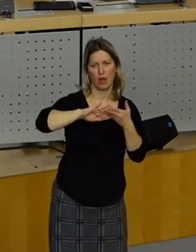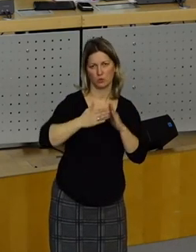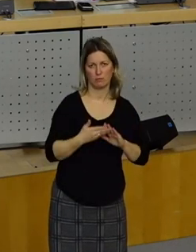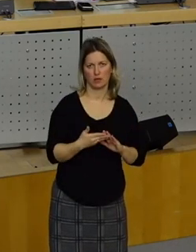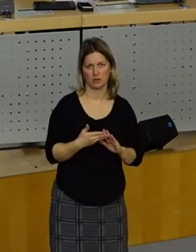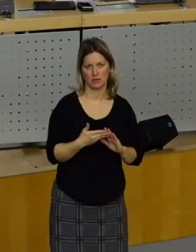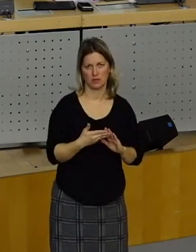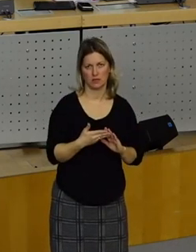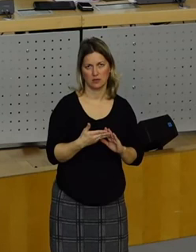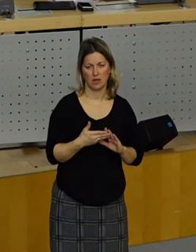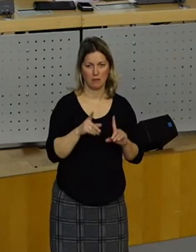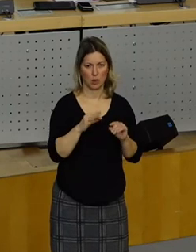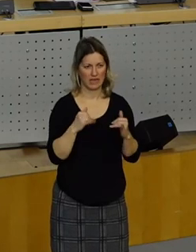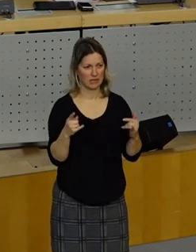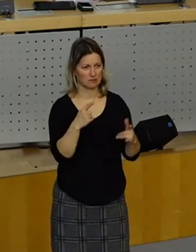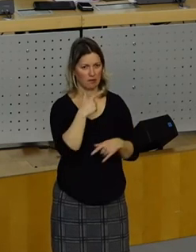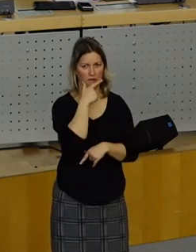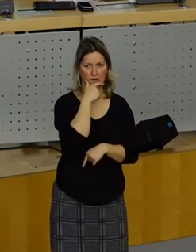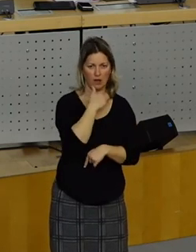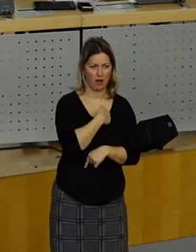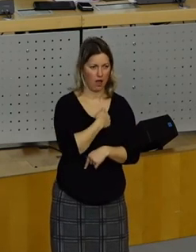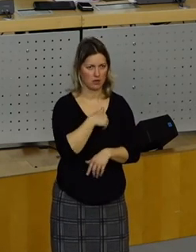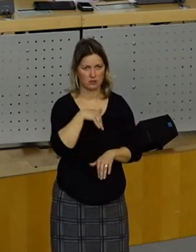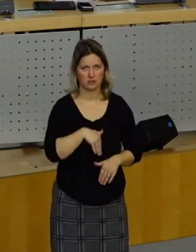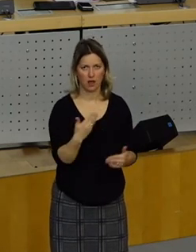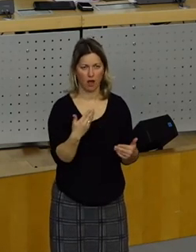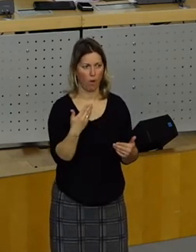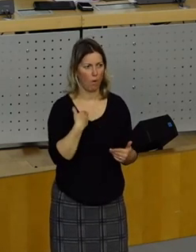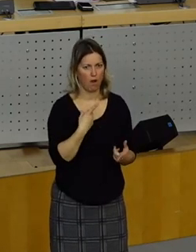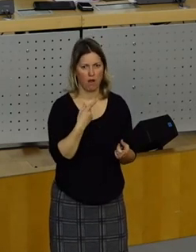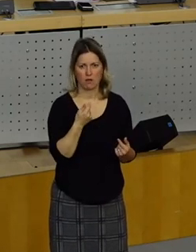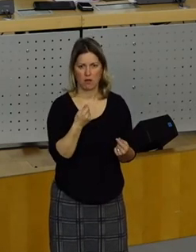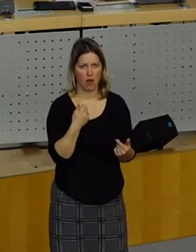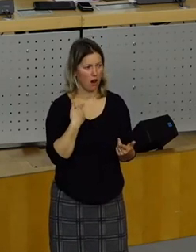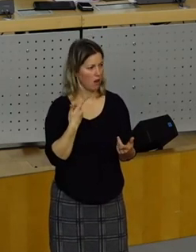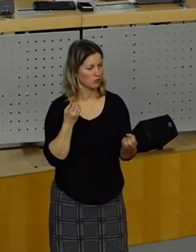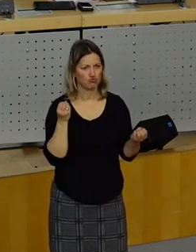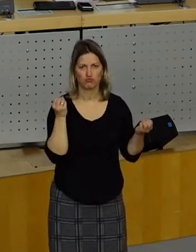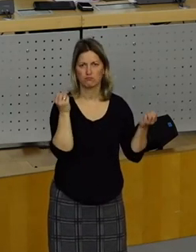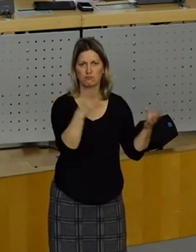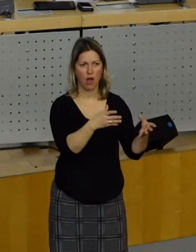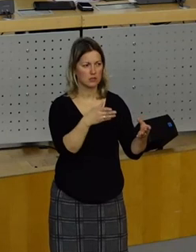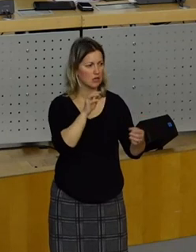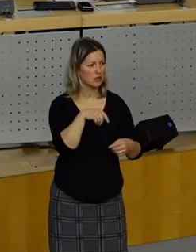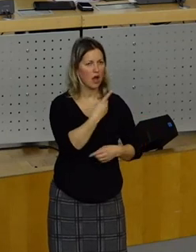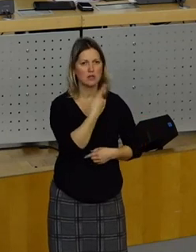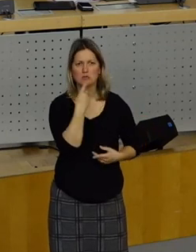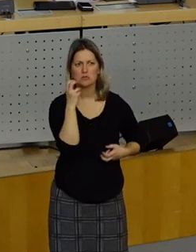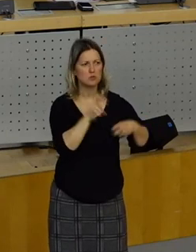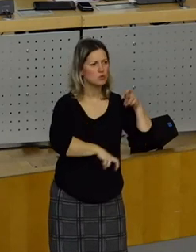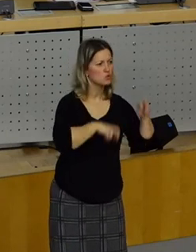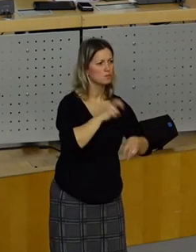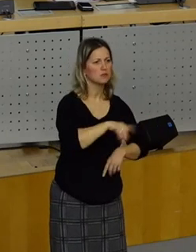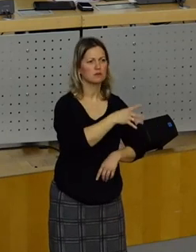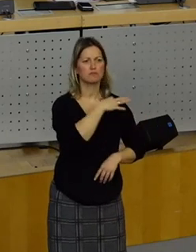soweit braucht jetzt keiner angst haben dass unsere gelder in korrupte kanäle gegangen sind